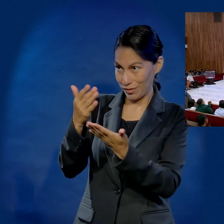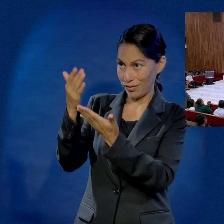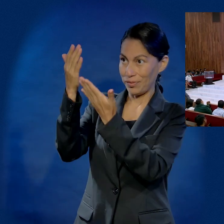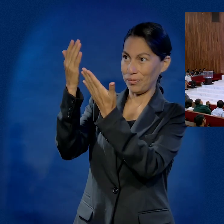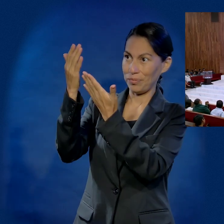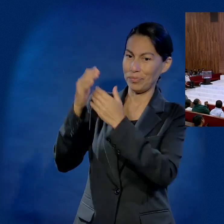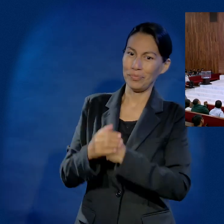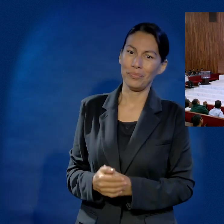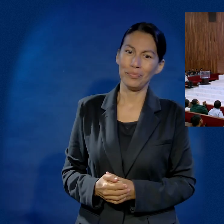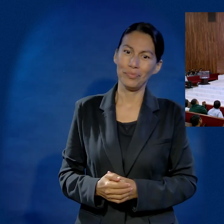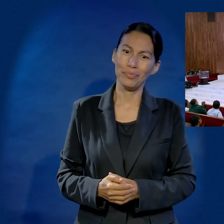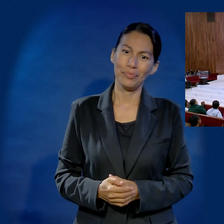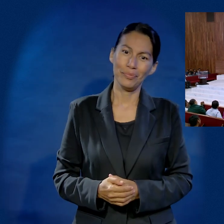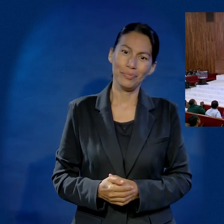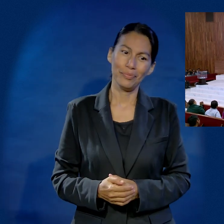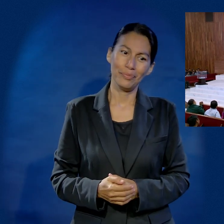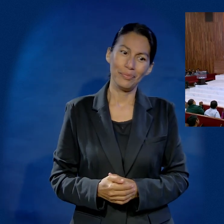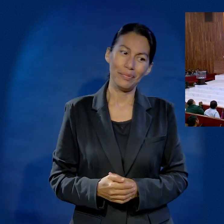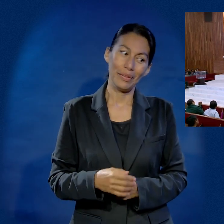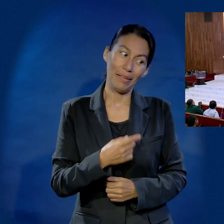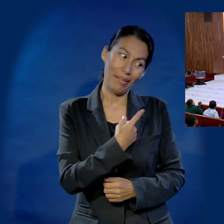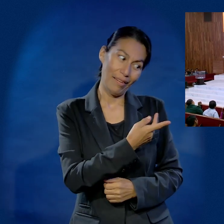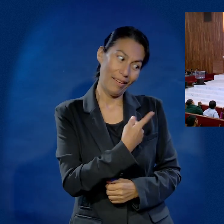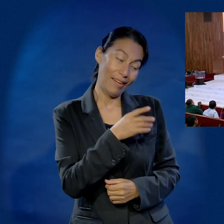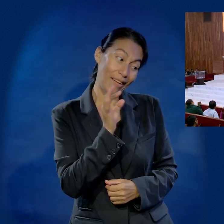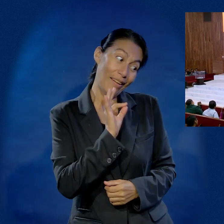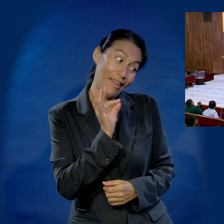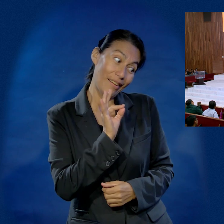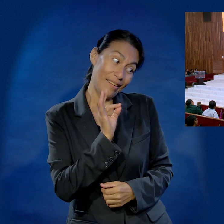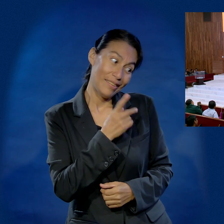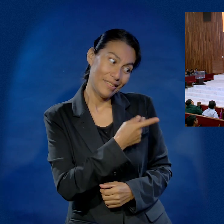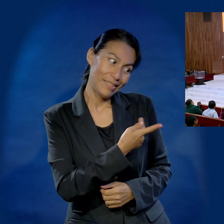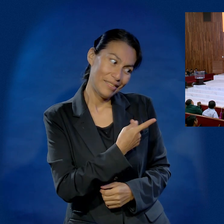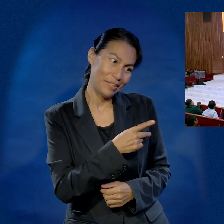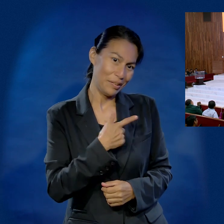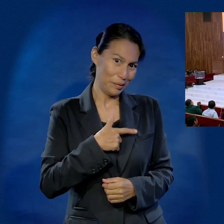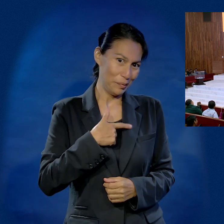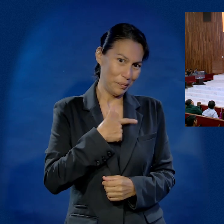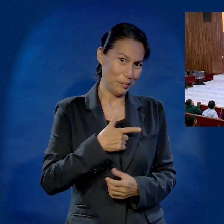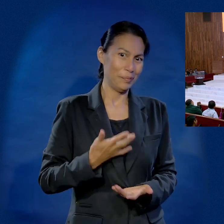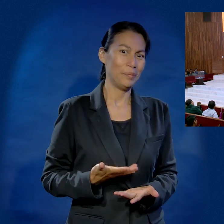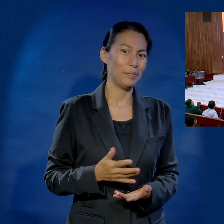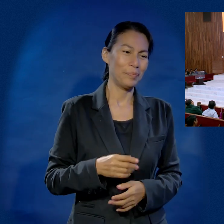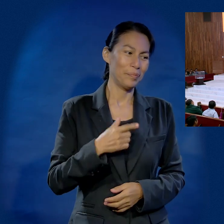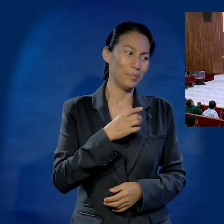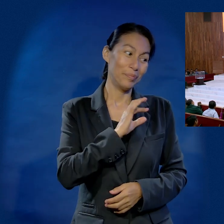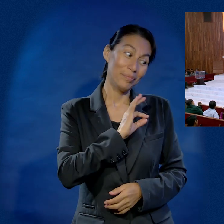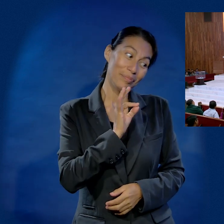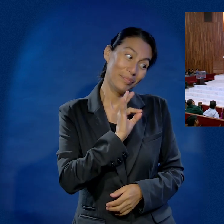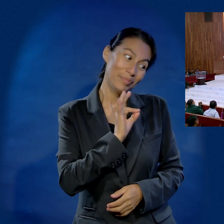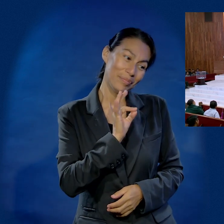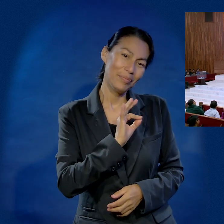Y si está cerca la chica que te gusta, agrégale, quizá pueda ser conmigo.